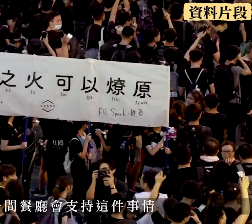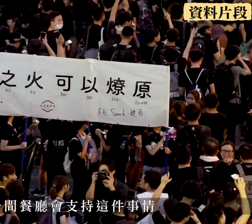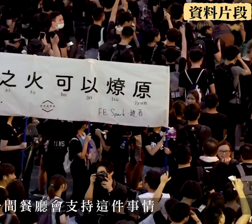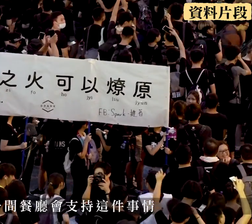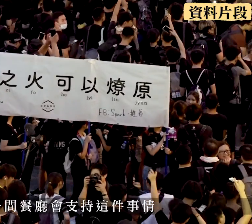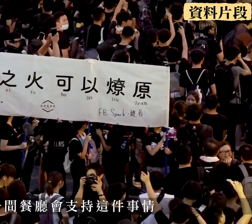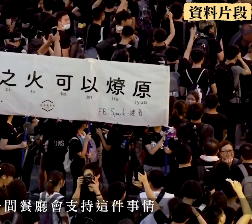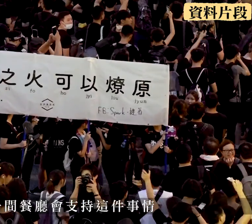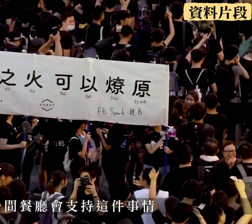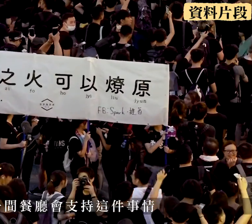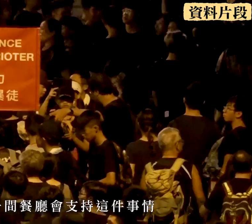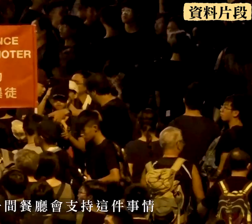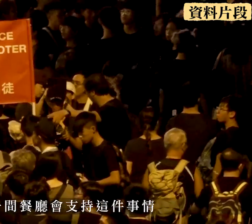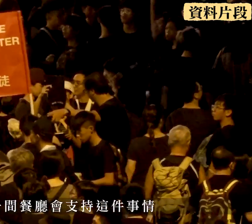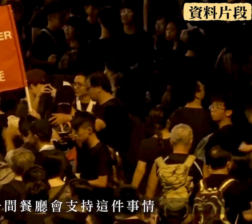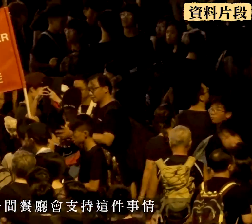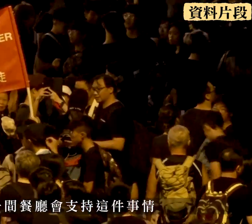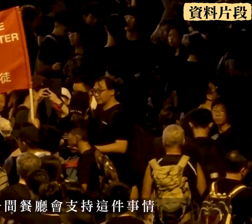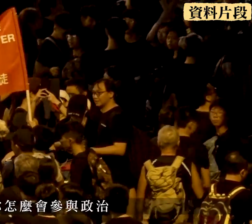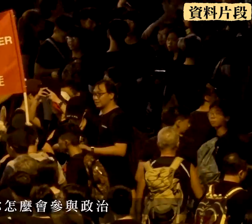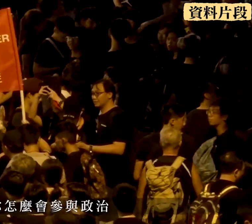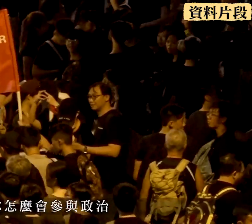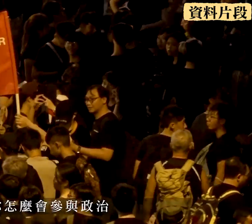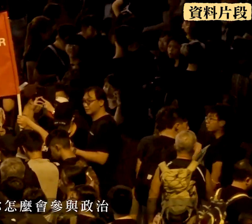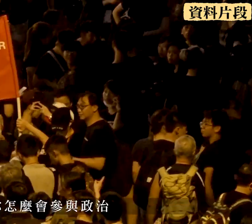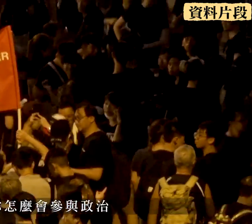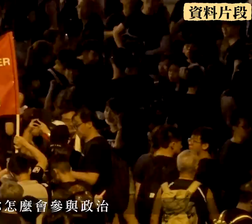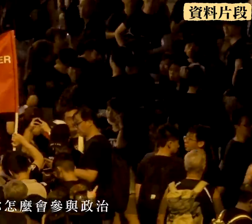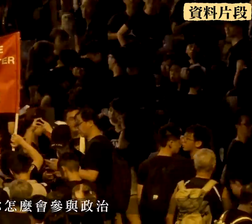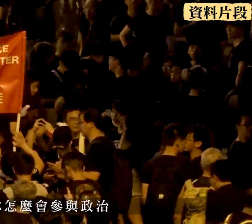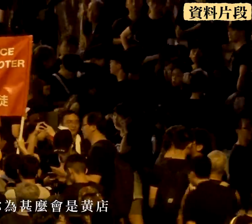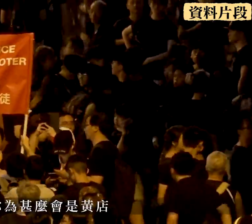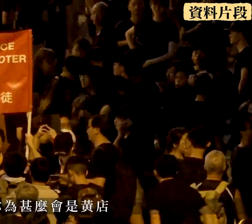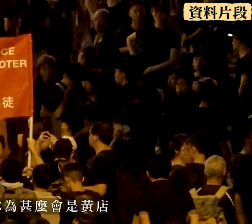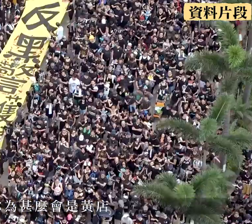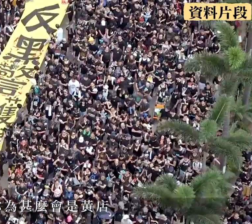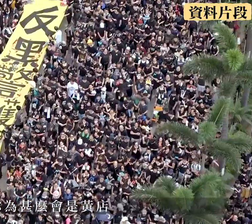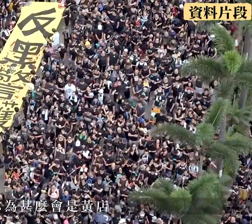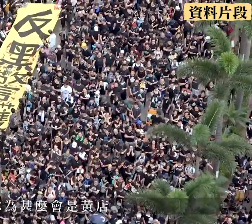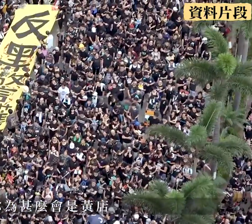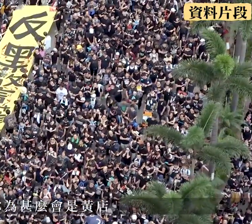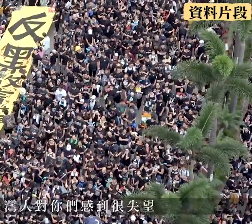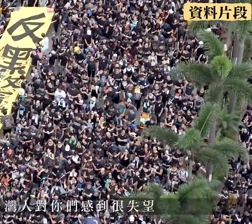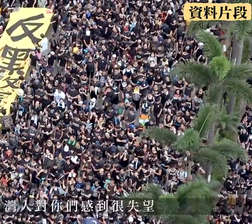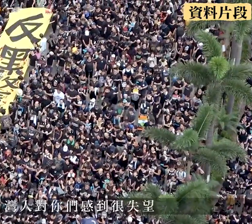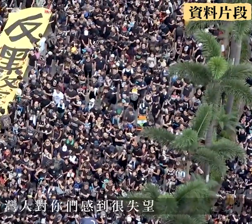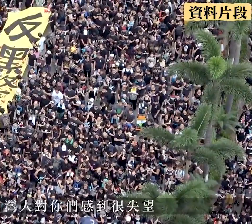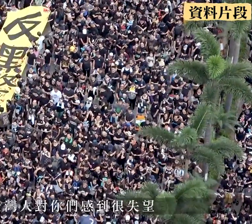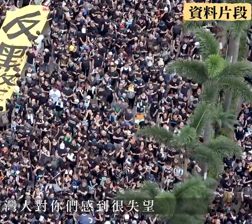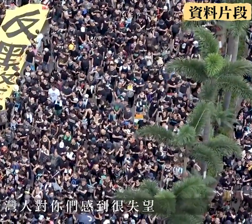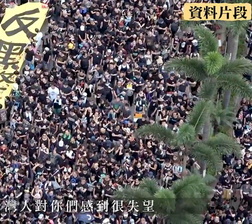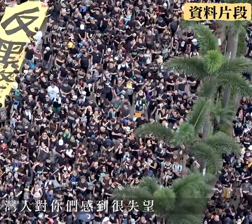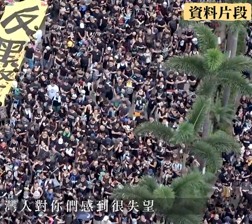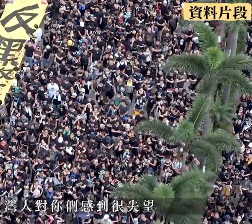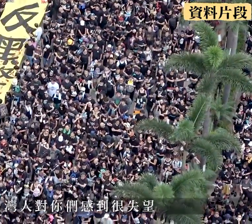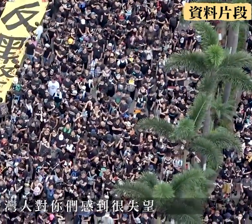你们是一间餐厅，怎么会支持这件事情？你怎么会参与政治？你为什么是黄店？ 我身为台湾人